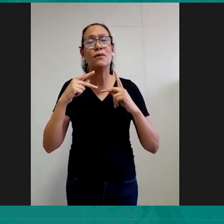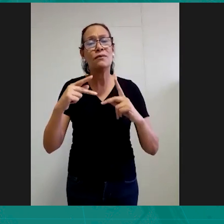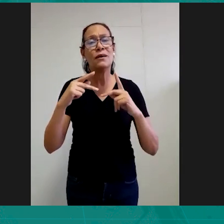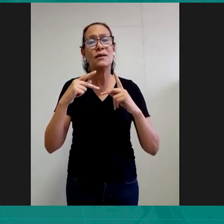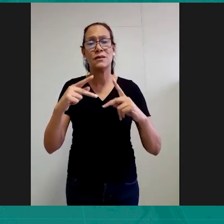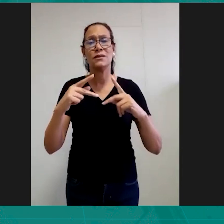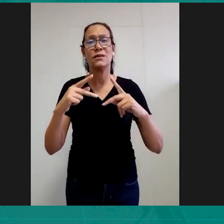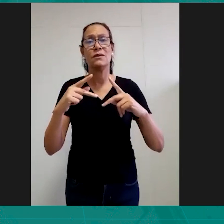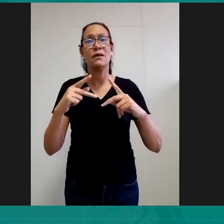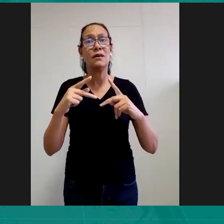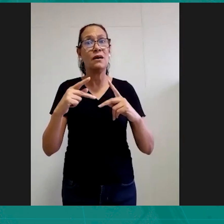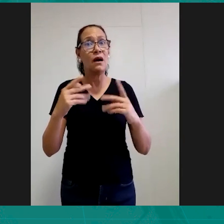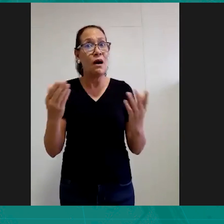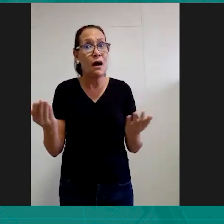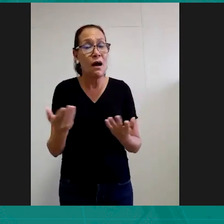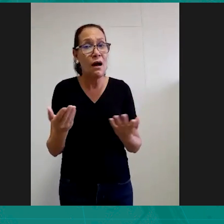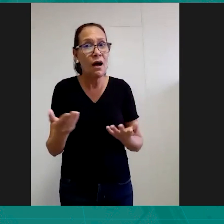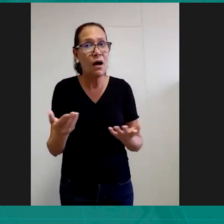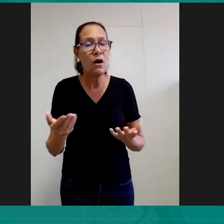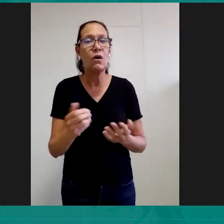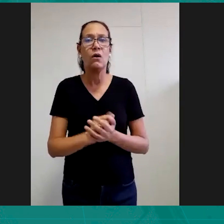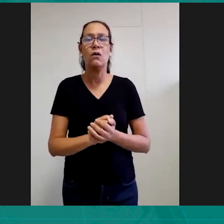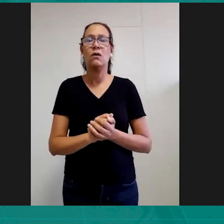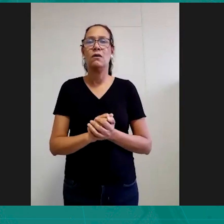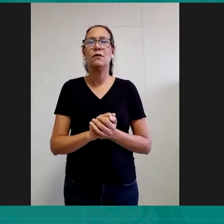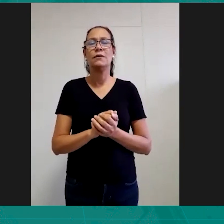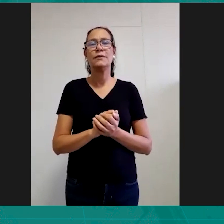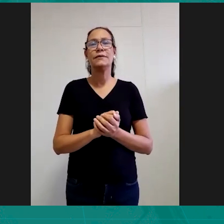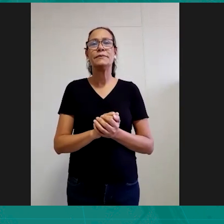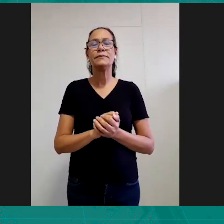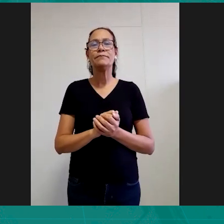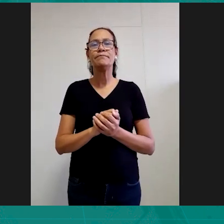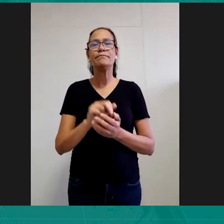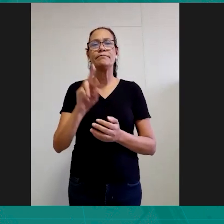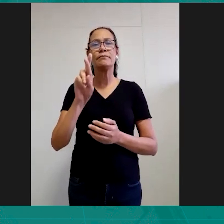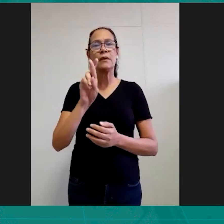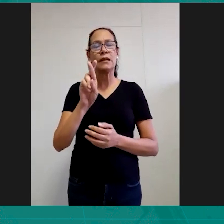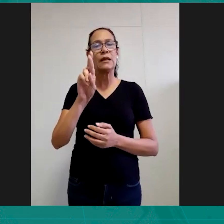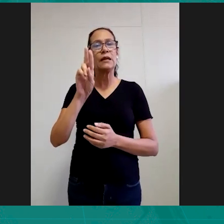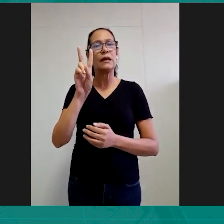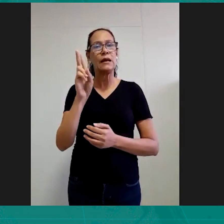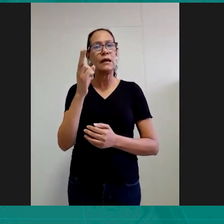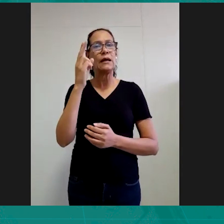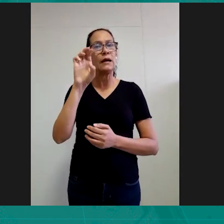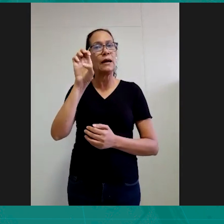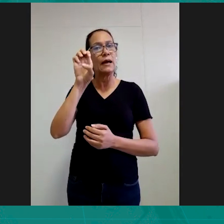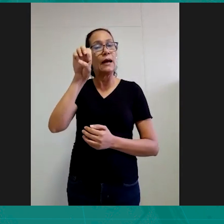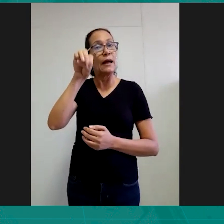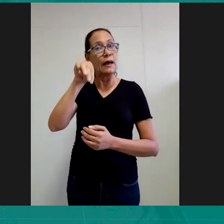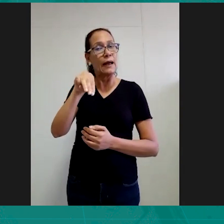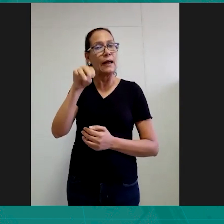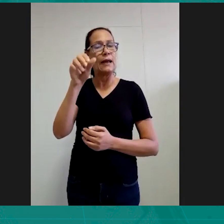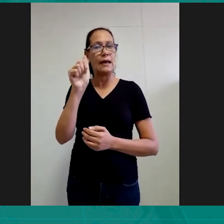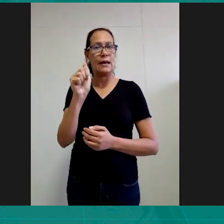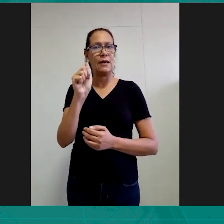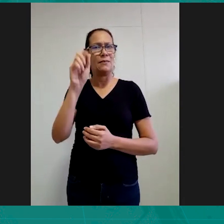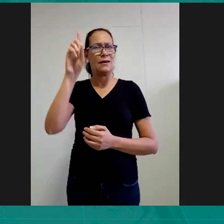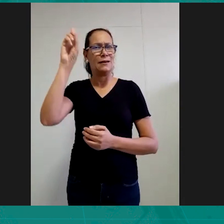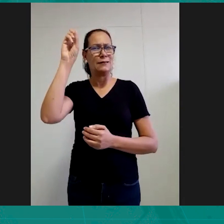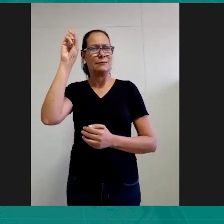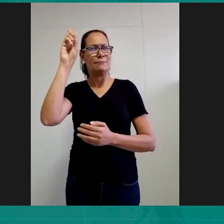palavra atual, é a palavra rema, né? Que o Senhor nos fala, nos dá direção, como aquela